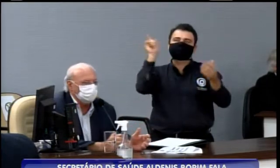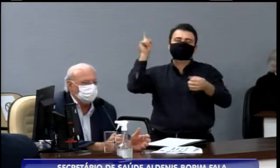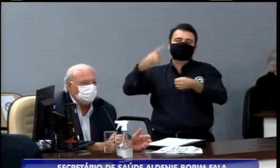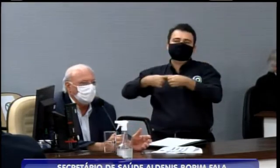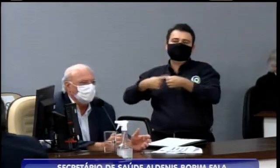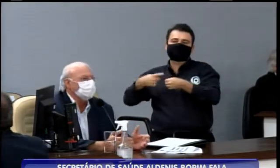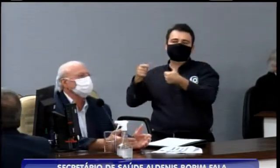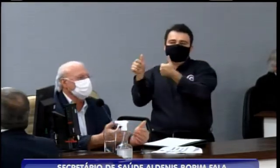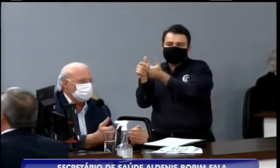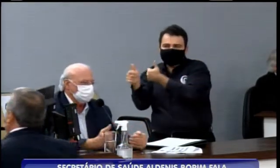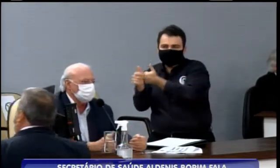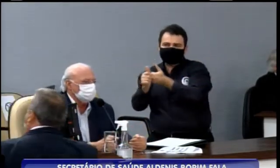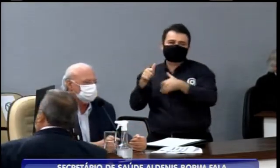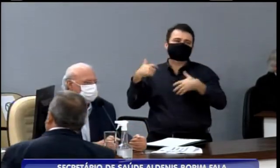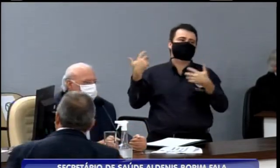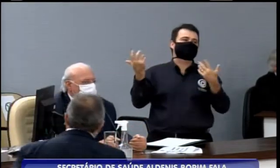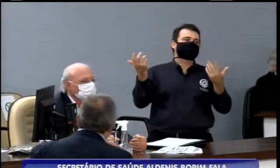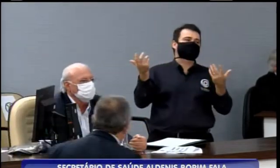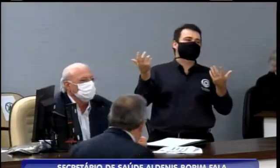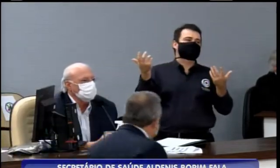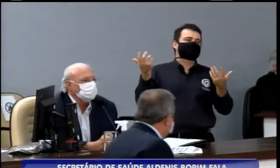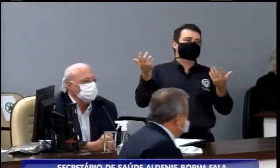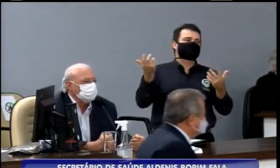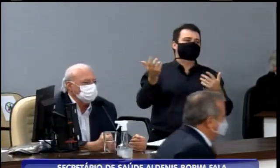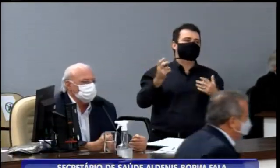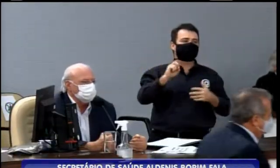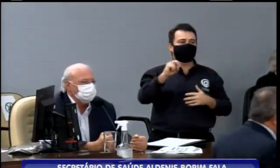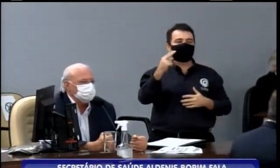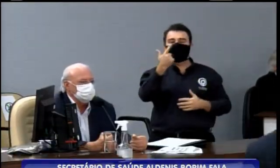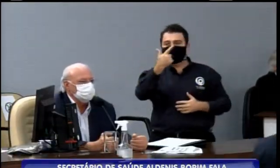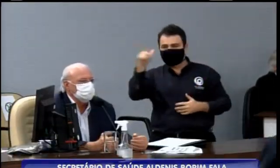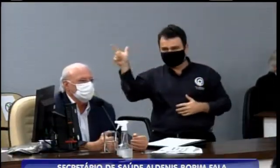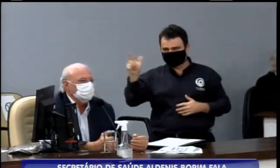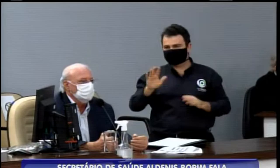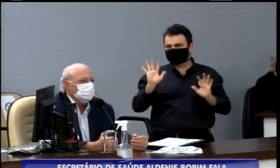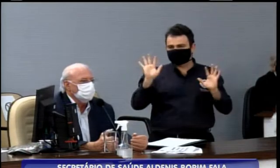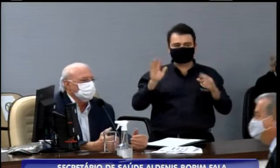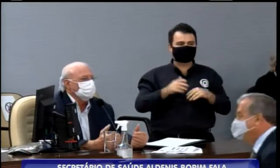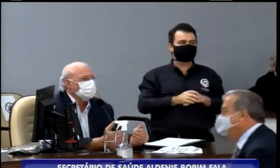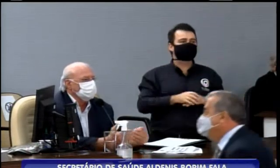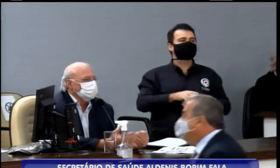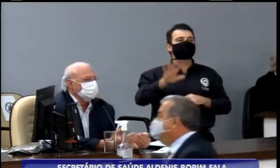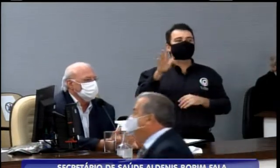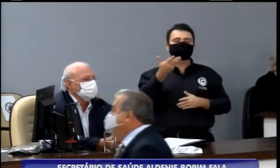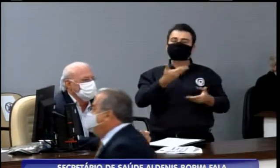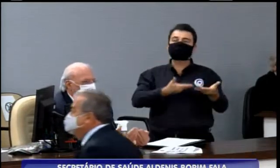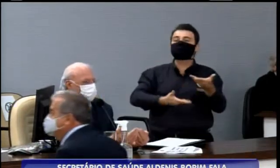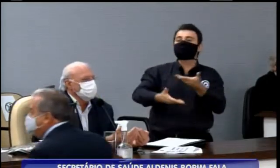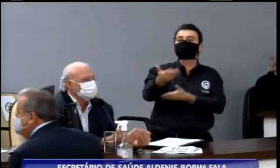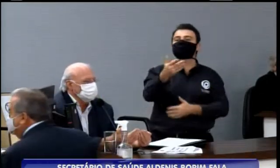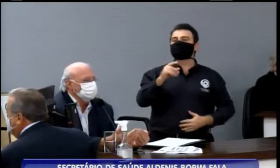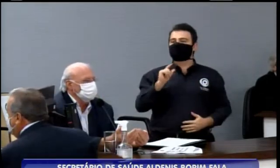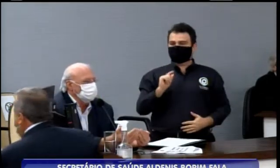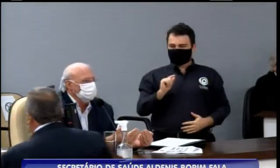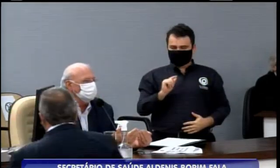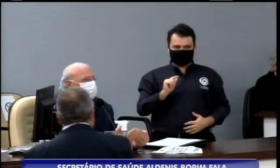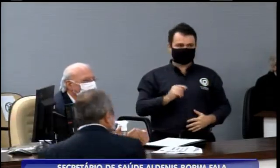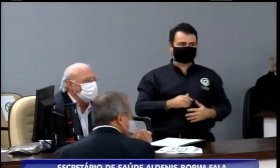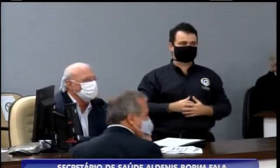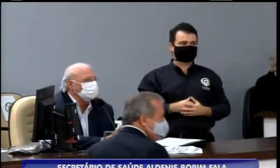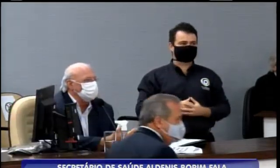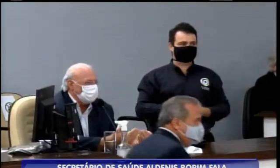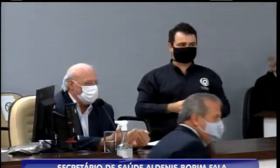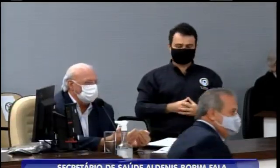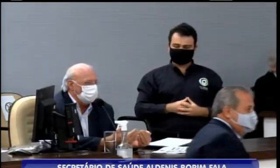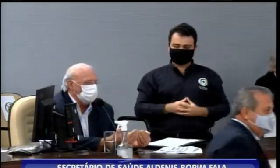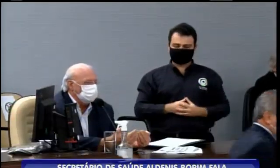18 milhões. Mas há contrapartida. Qual que é a contrapartida que houve esse